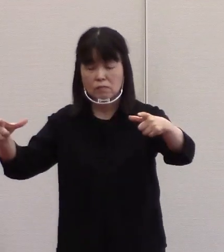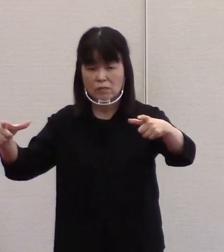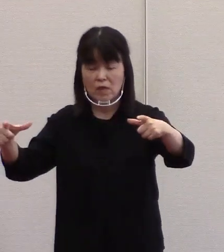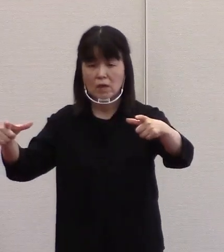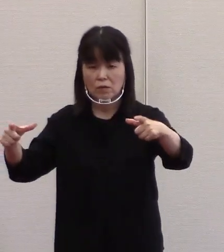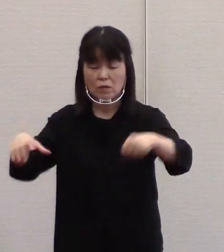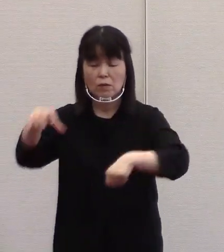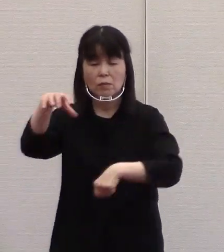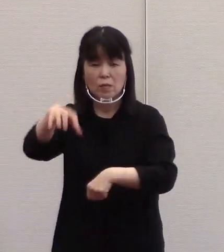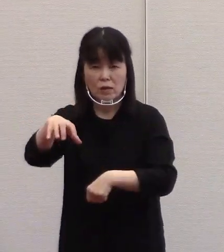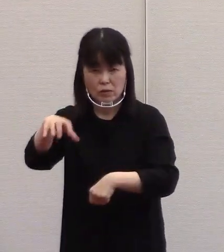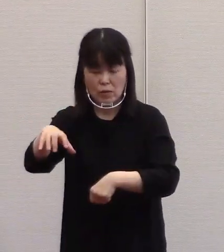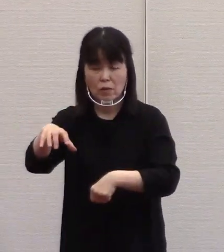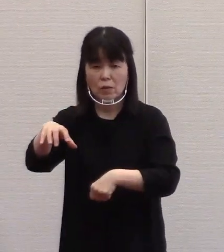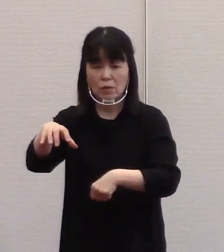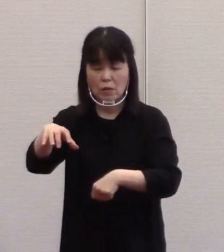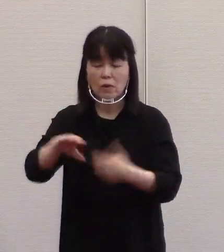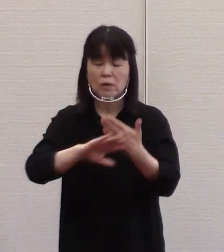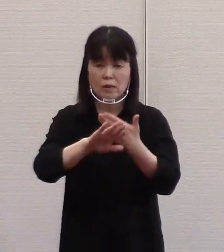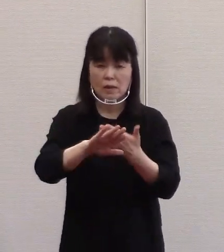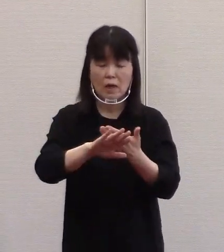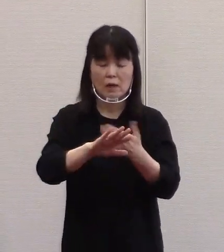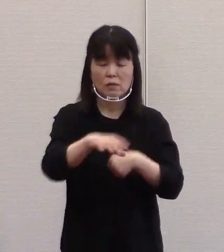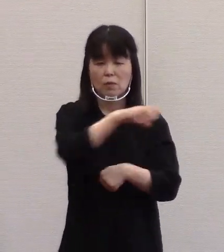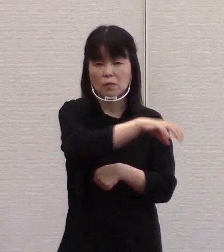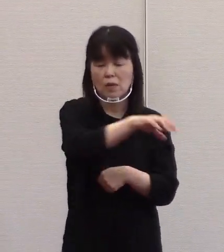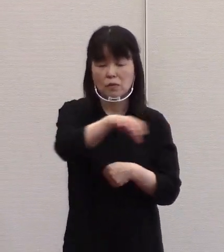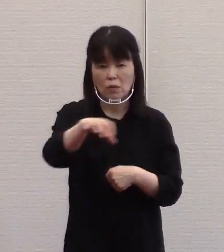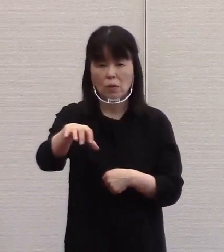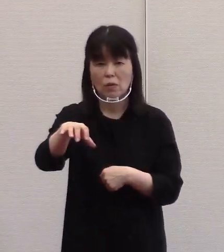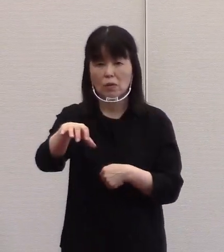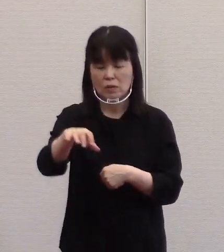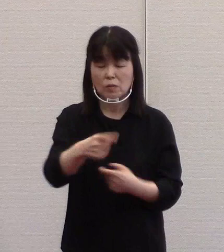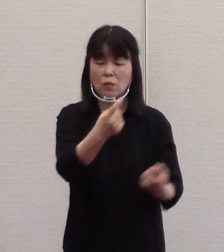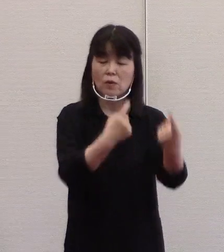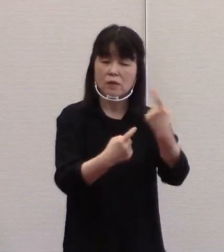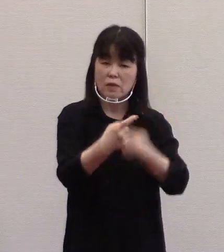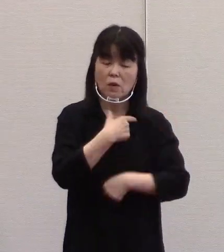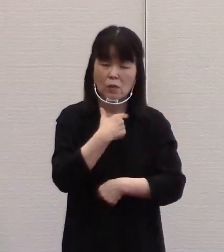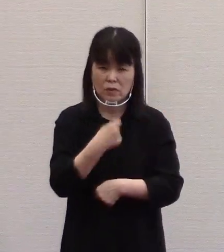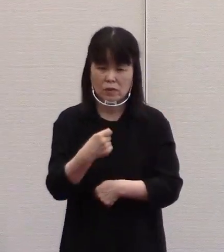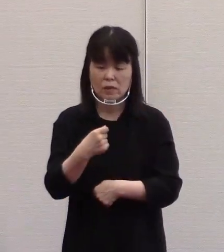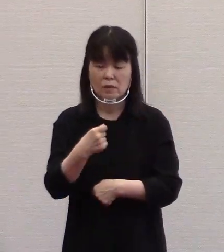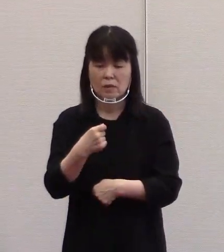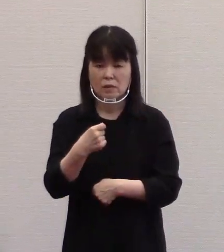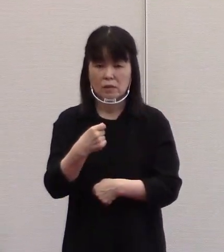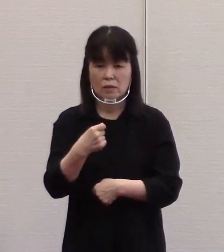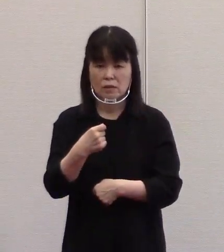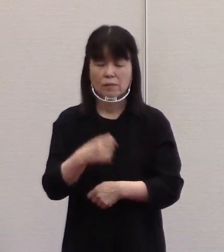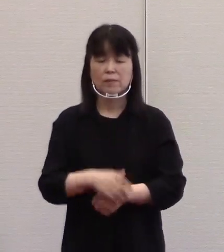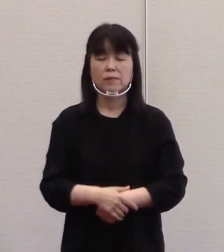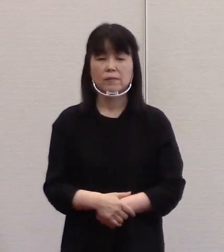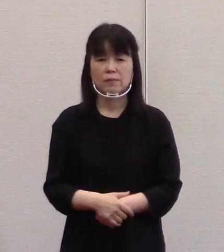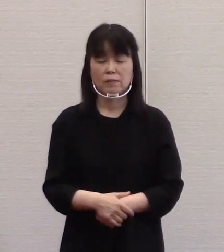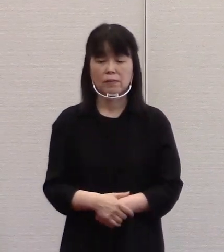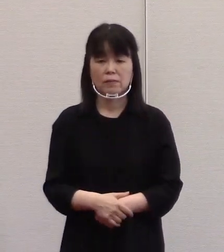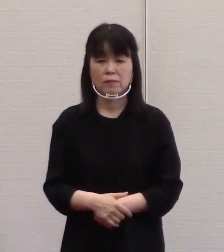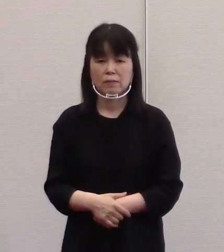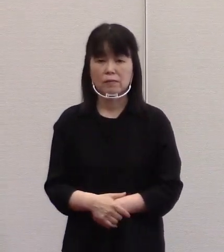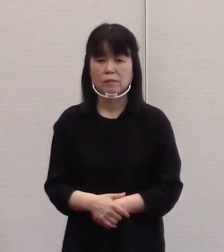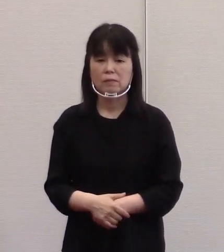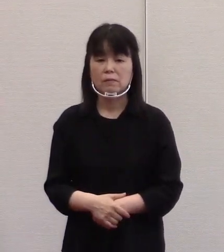ね、そのエリア以外のところからですね、来ていただけたらというのが、でいつまでも